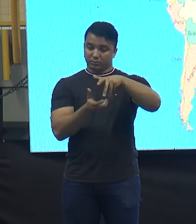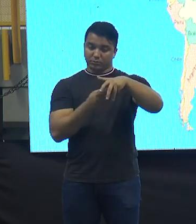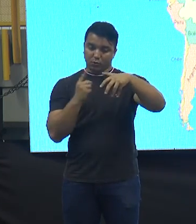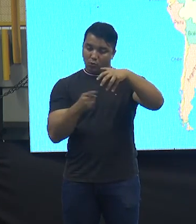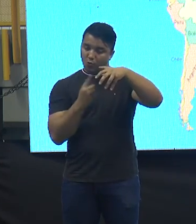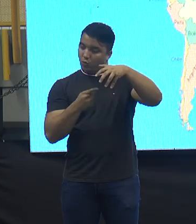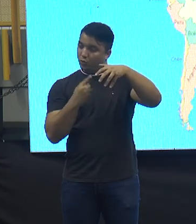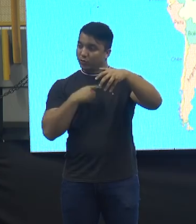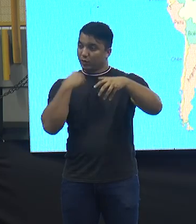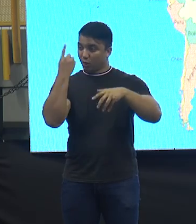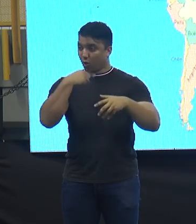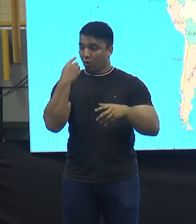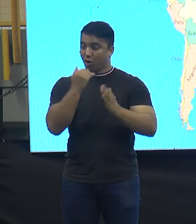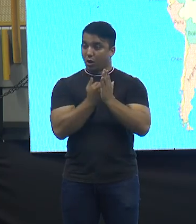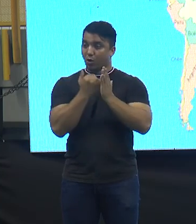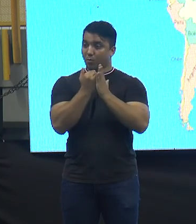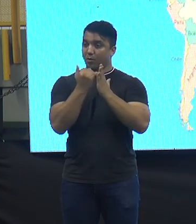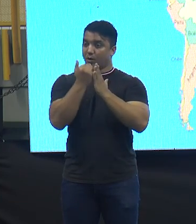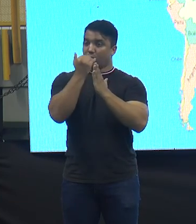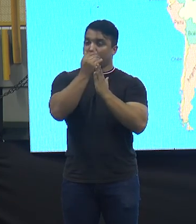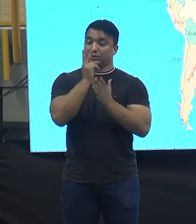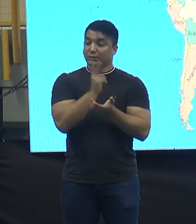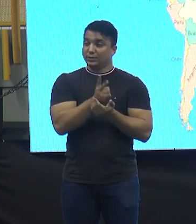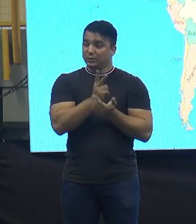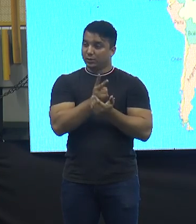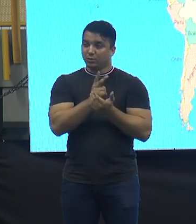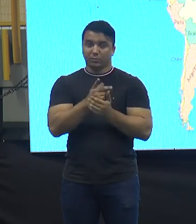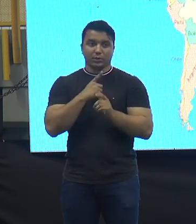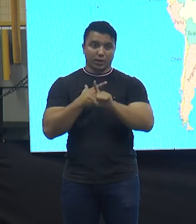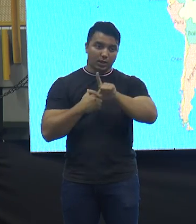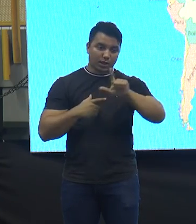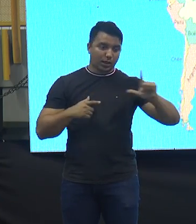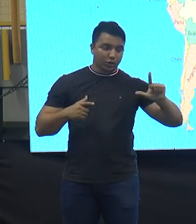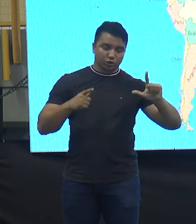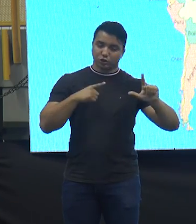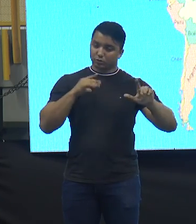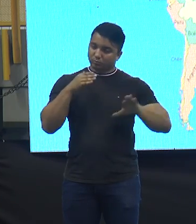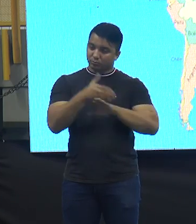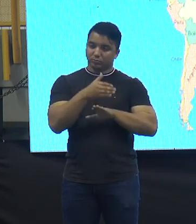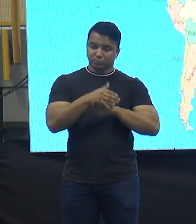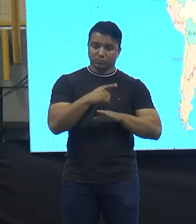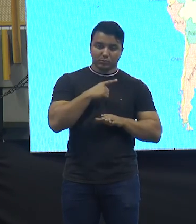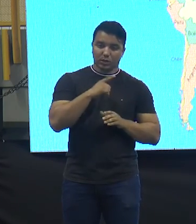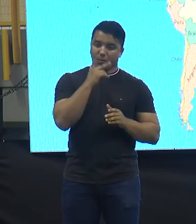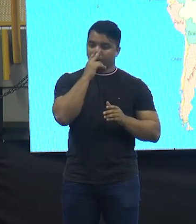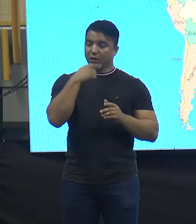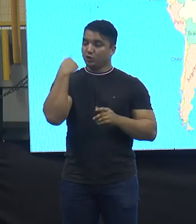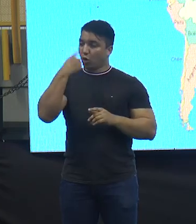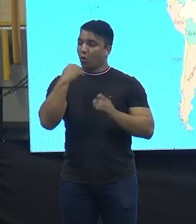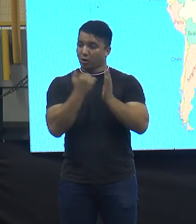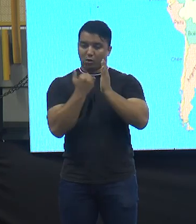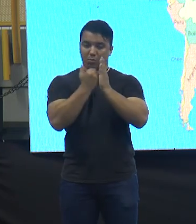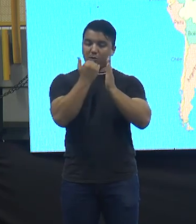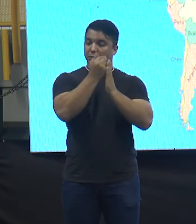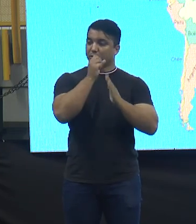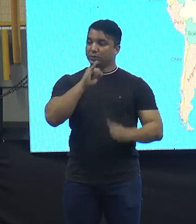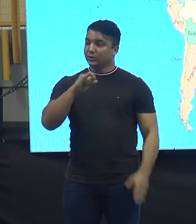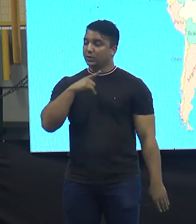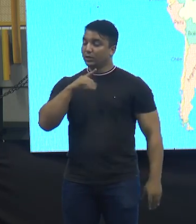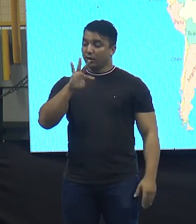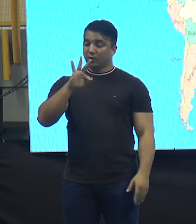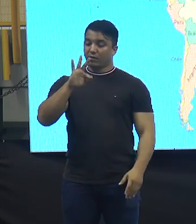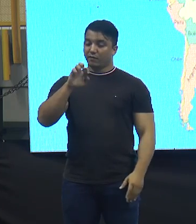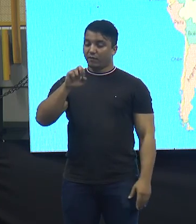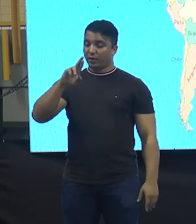faz com que as horas aumentem sempre quando você se desloca para leste. Então, se você vai para Fernando de Noronha, você tem um